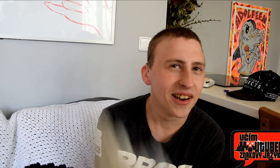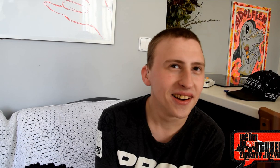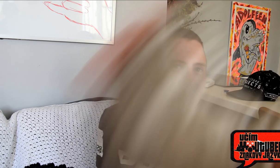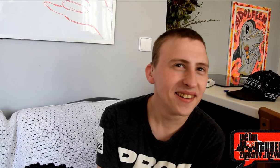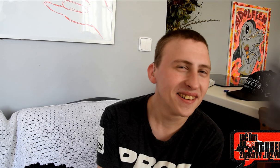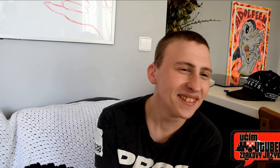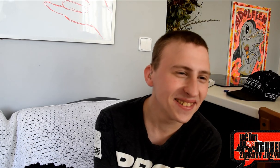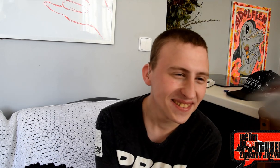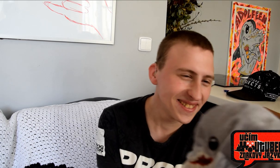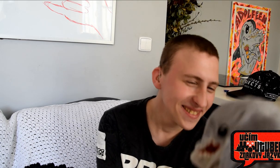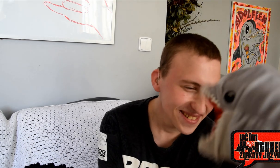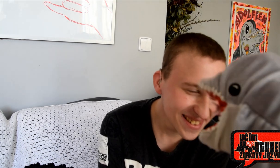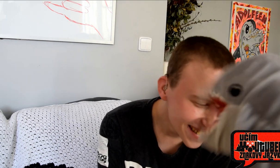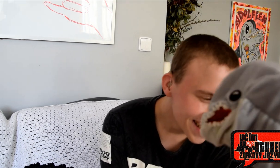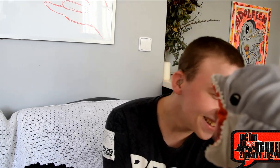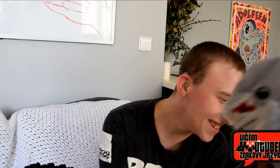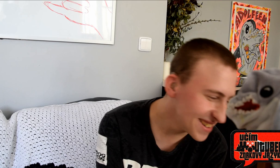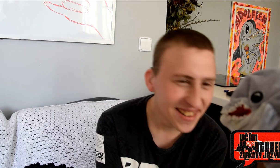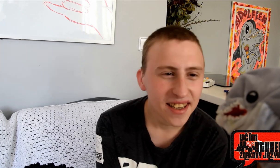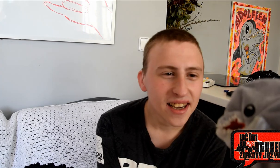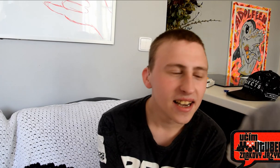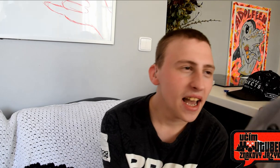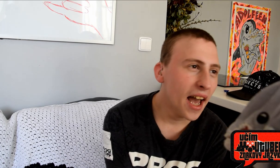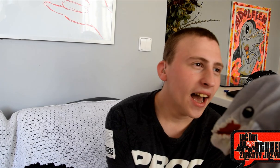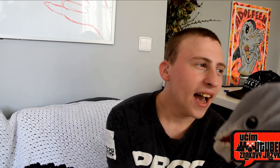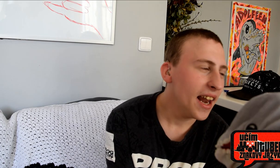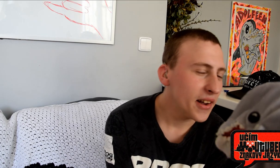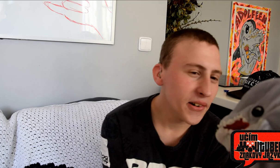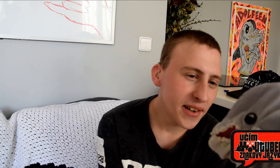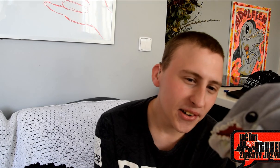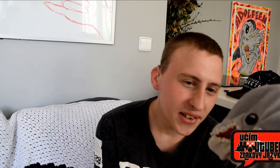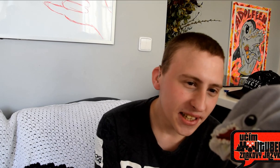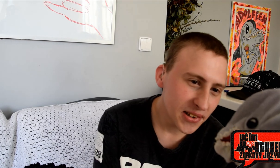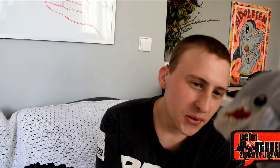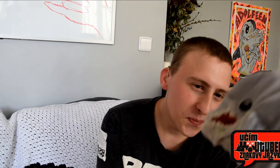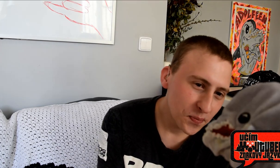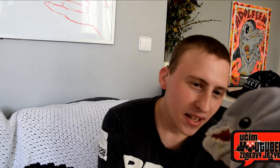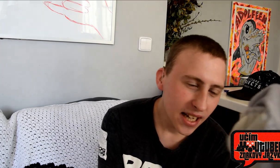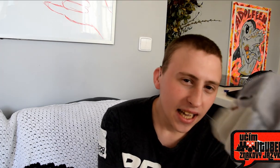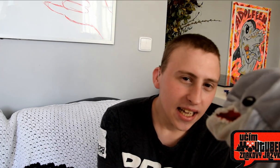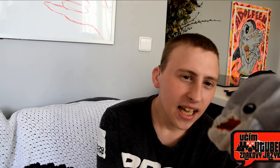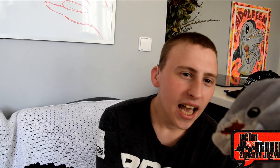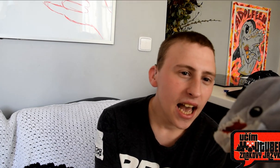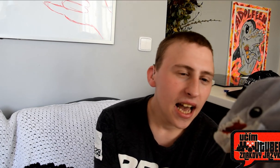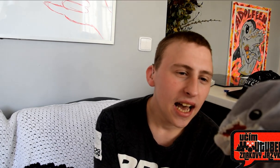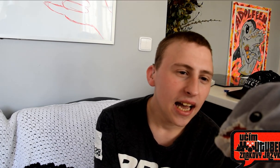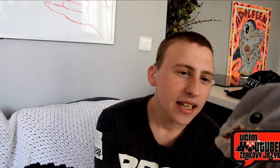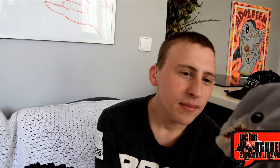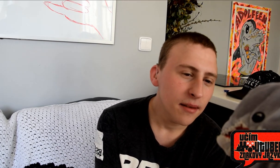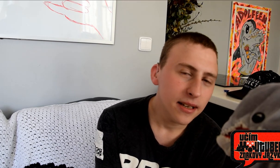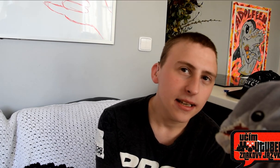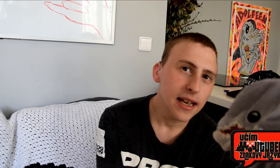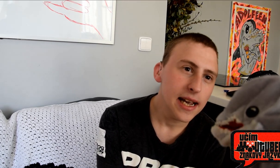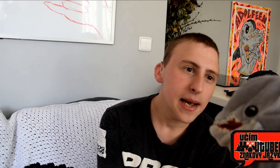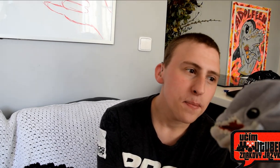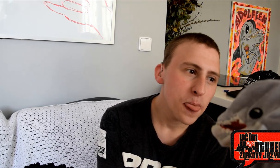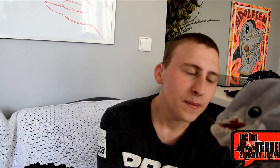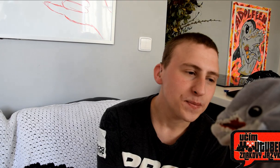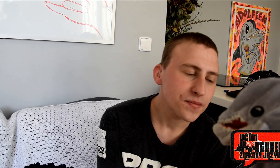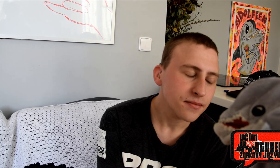Srátuhu! Udá se to dobře? Ale jo, dalo se to. A zeptám se tě...